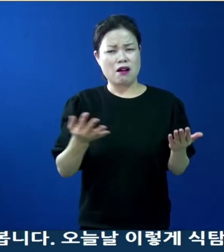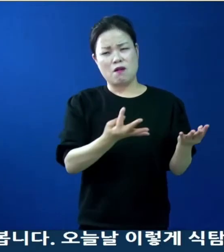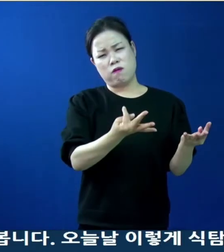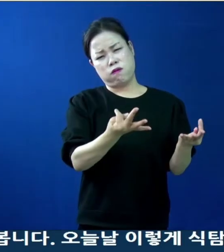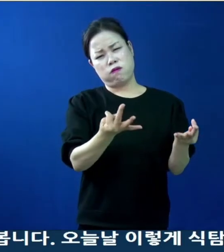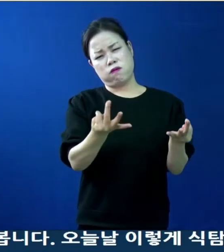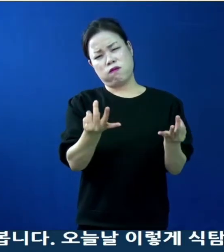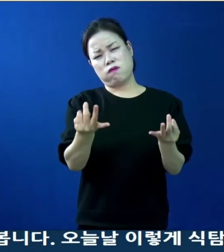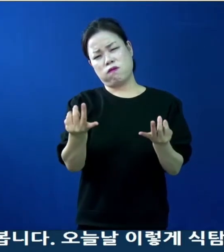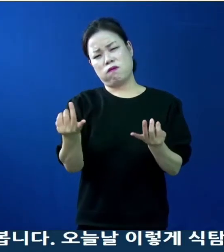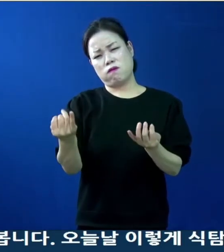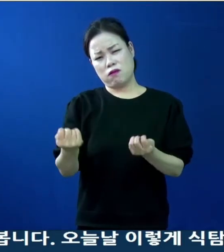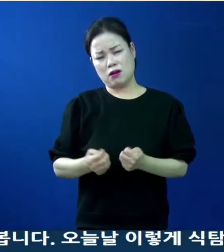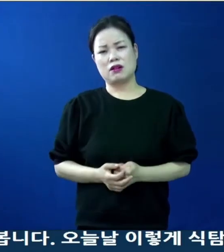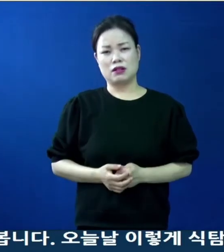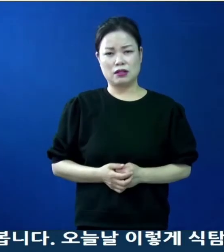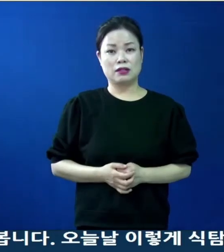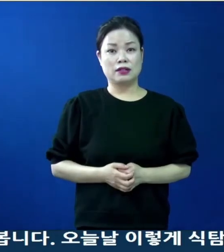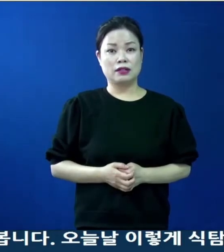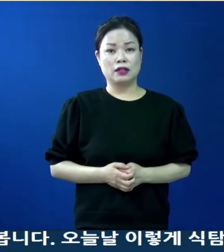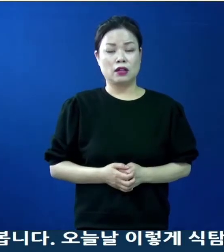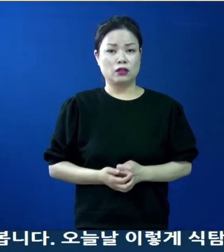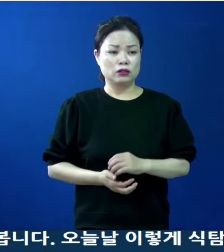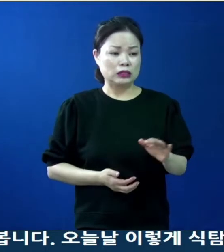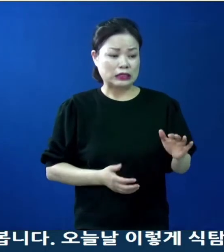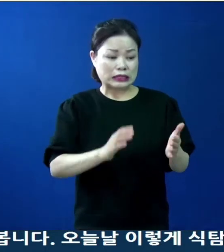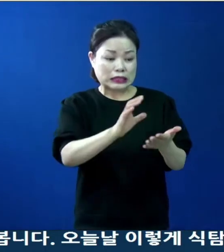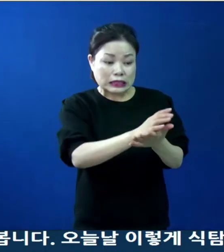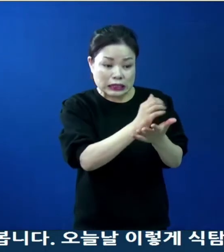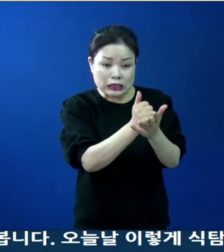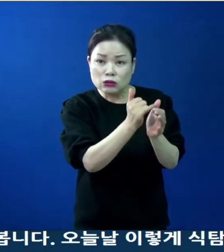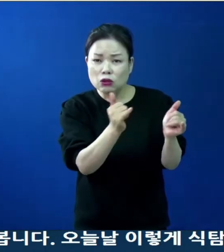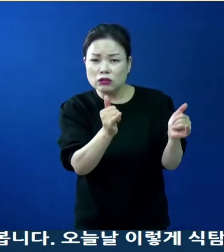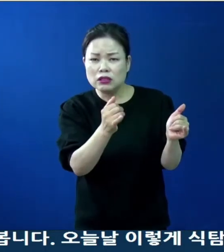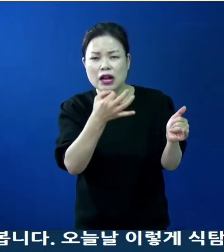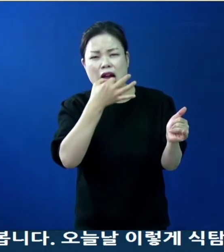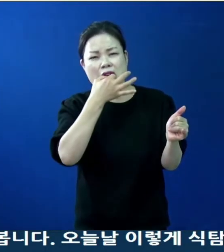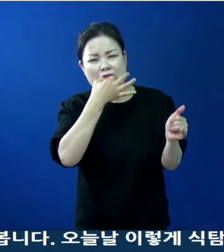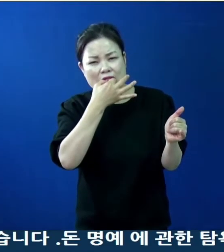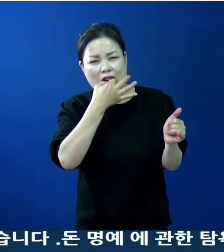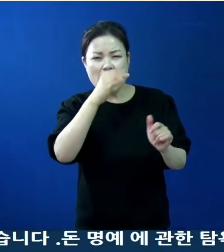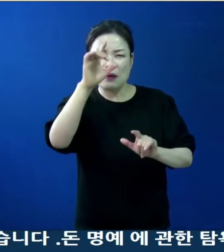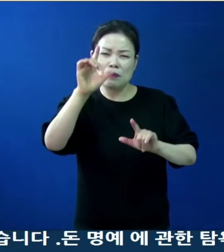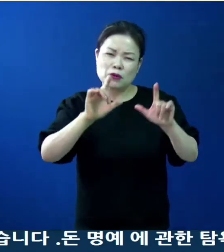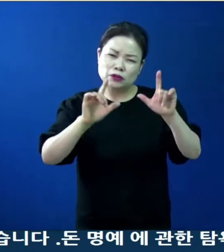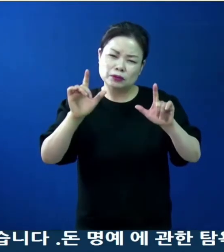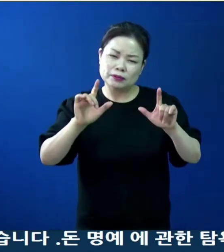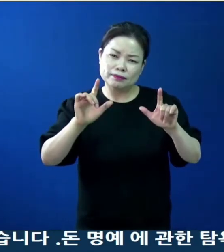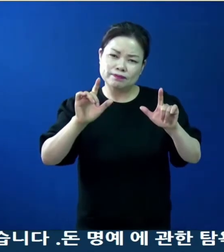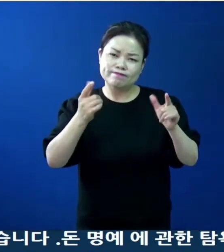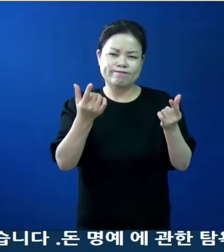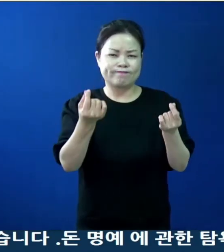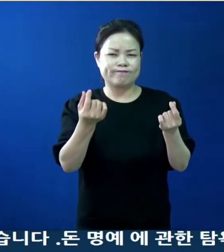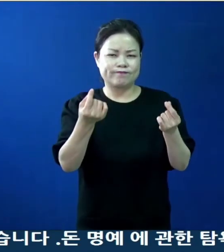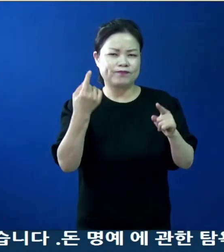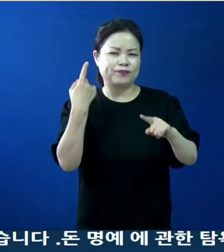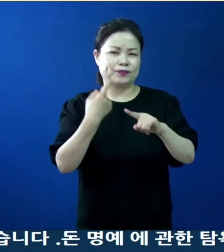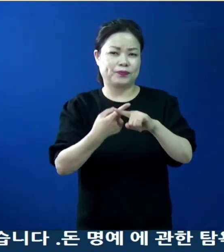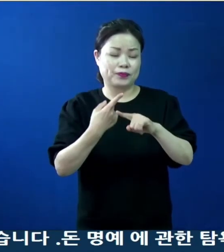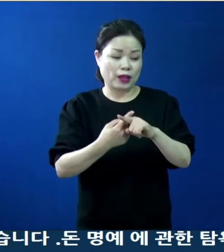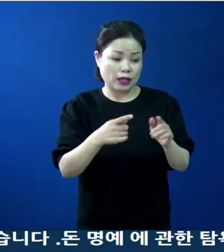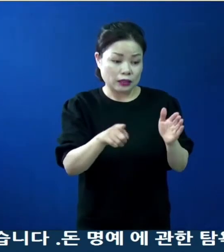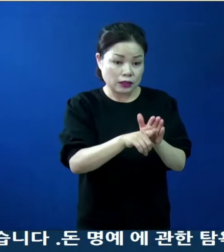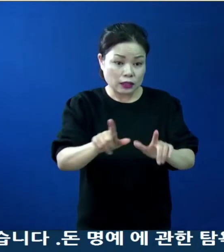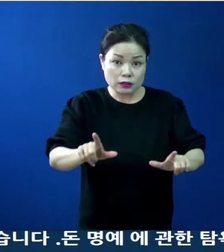많이 일어나고 있습니다. 우리 그리스도인들에게도 이런 탐욕의 모습은 예외가 아닙니다. 신앙생활